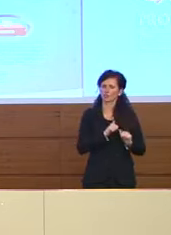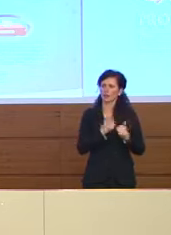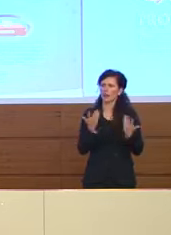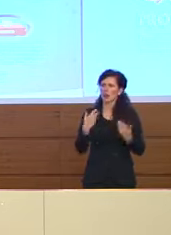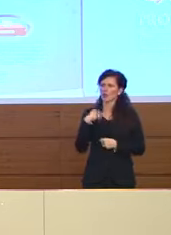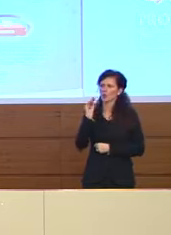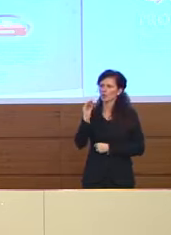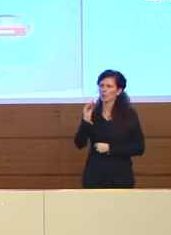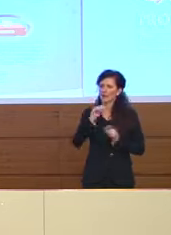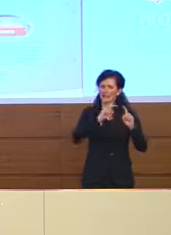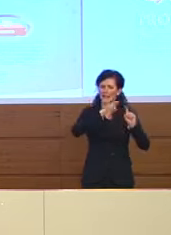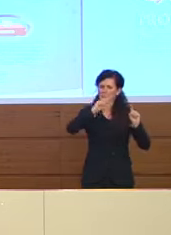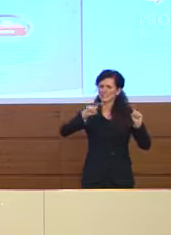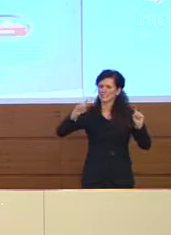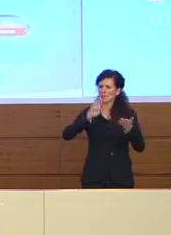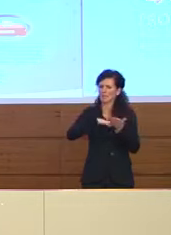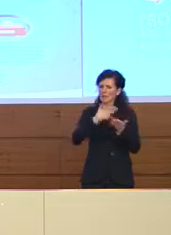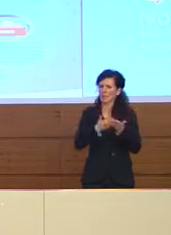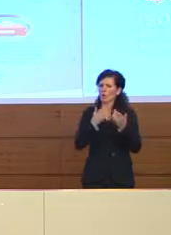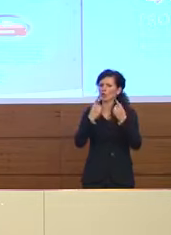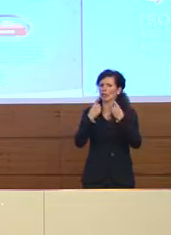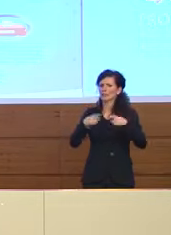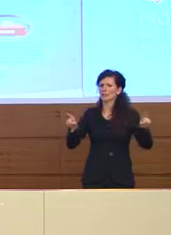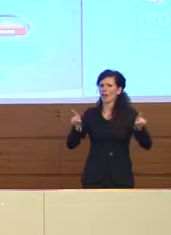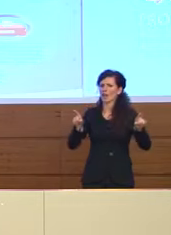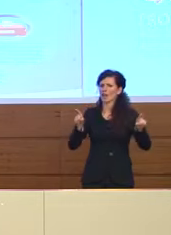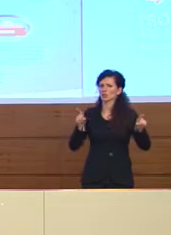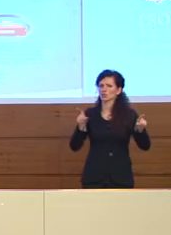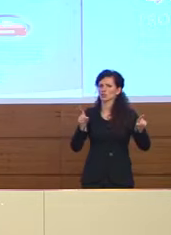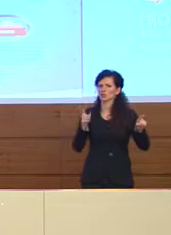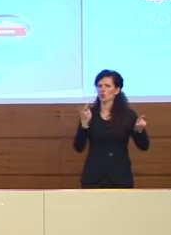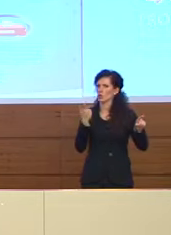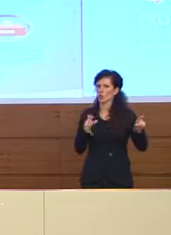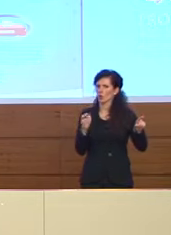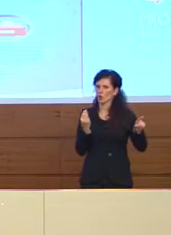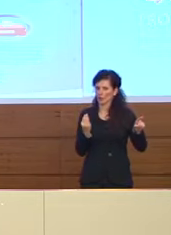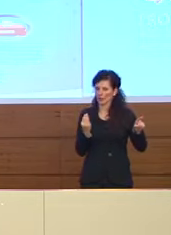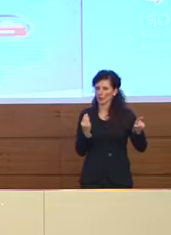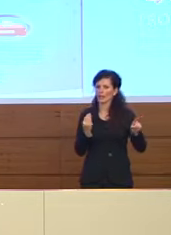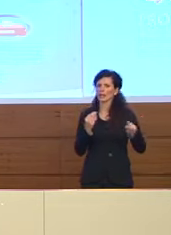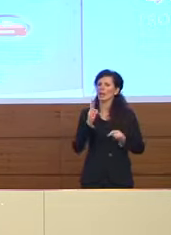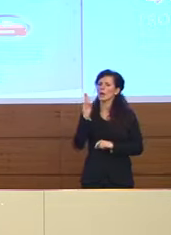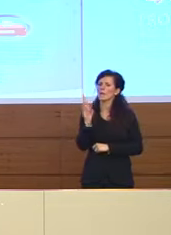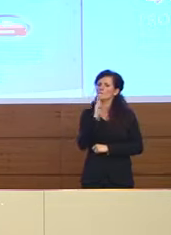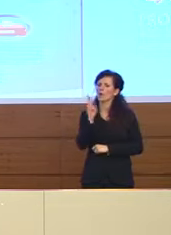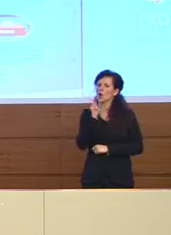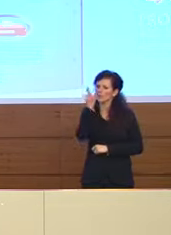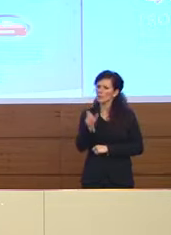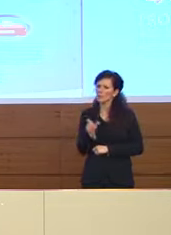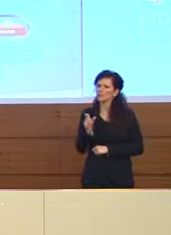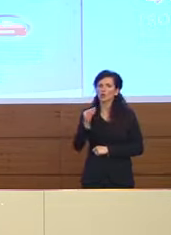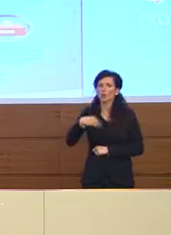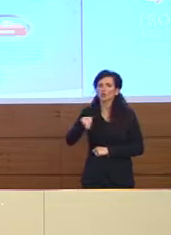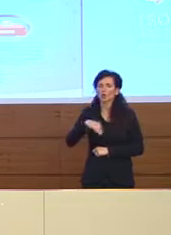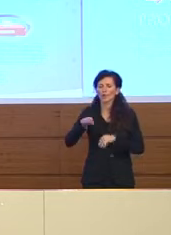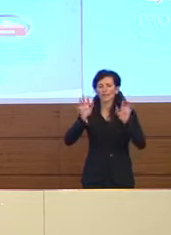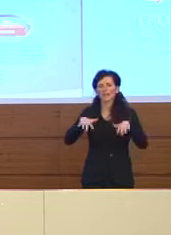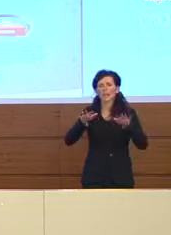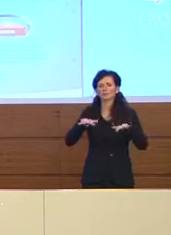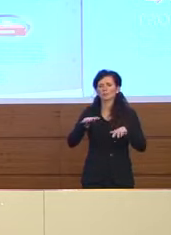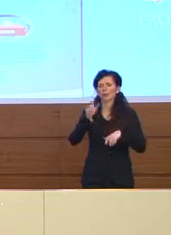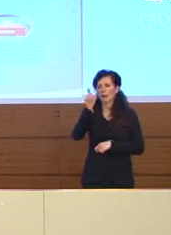sono così diverse è insomma chi sono dove so dove muoiono queste dove sono morte queste 10 mila persone